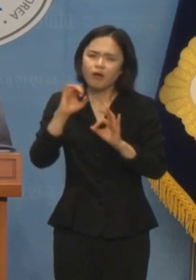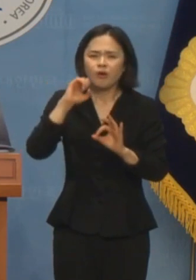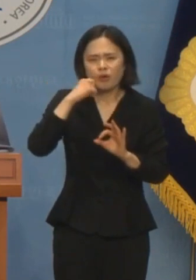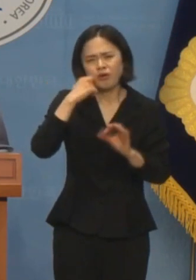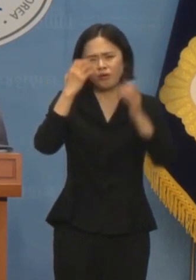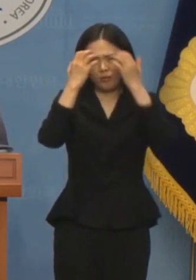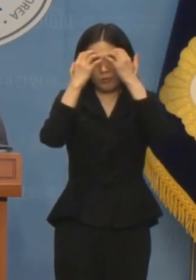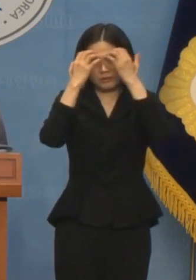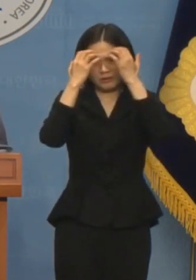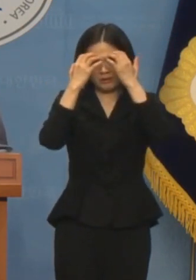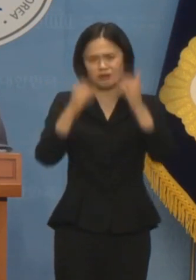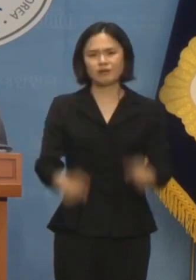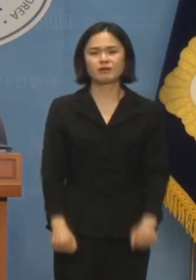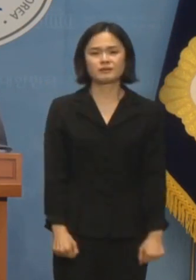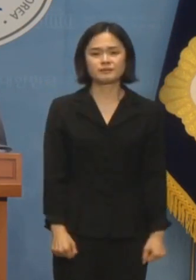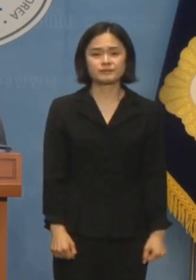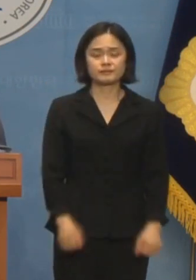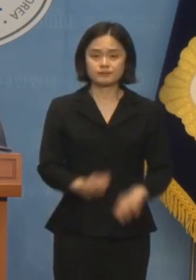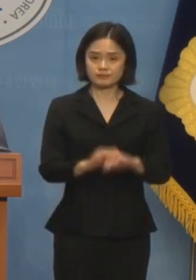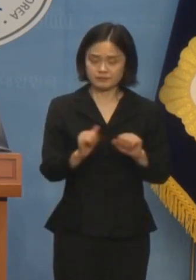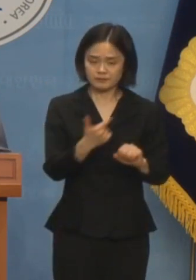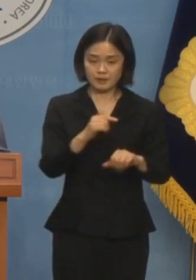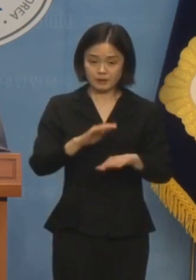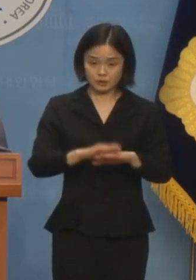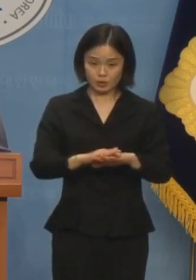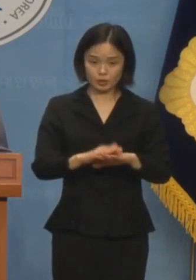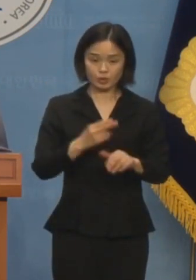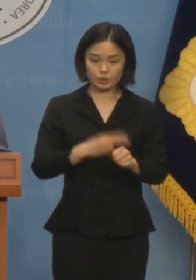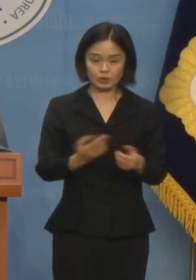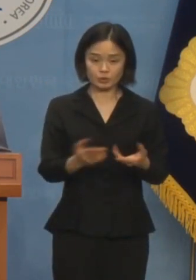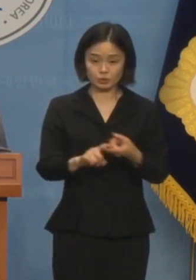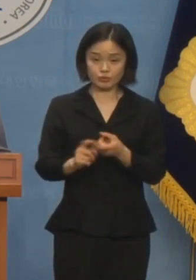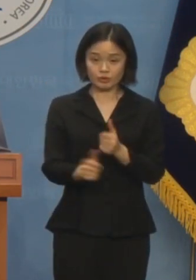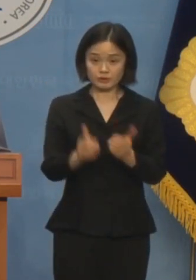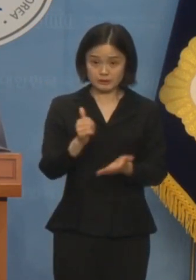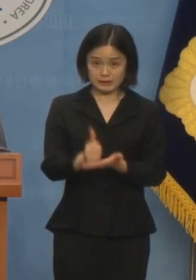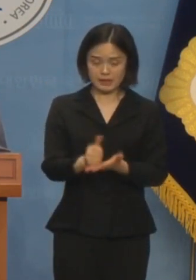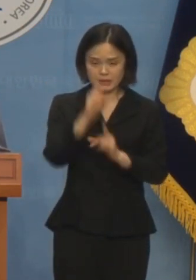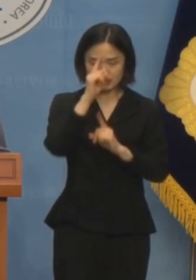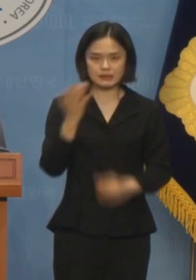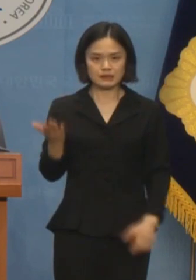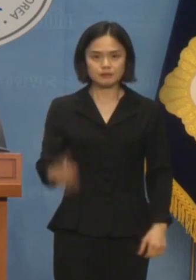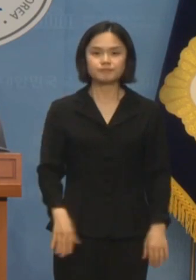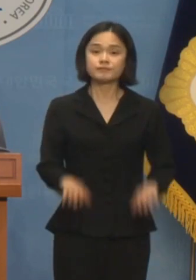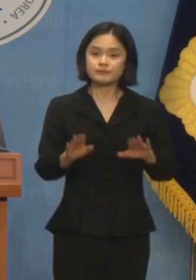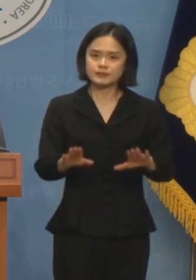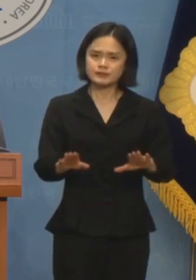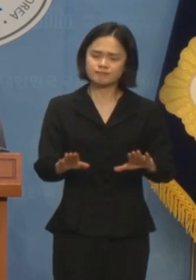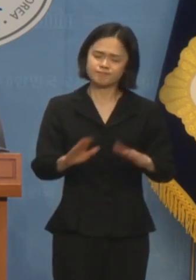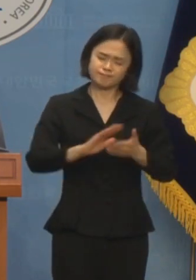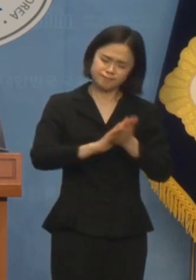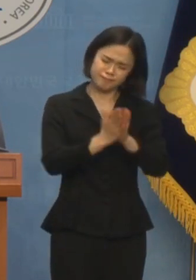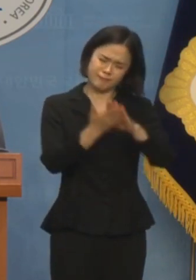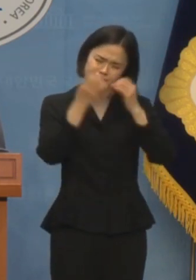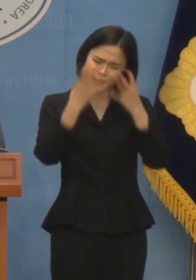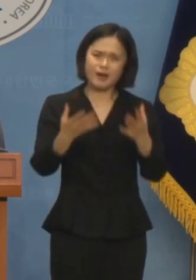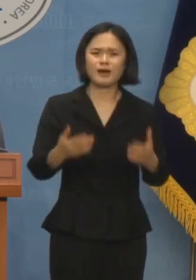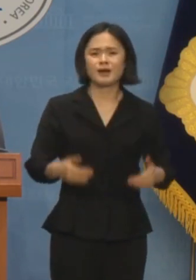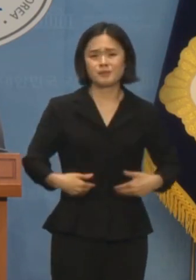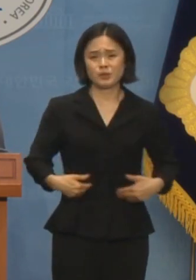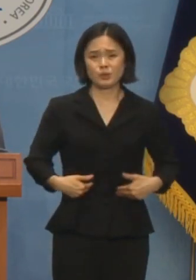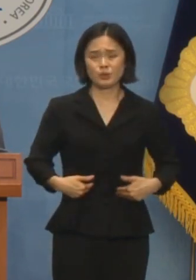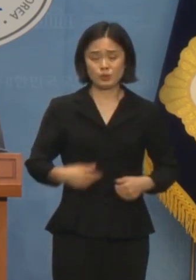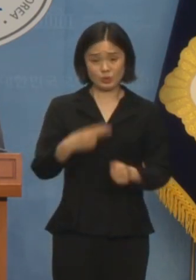안녕하십니까. 대전교사노조 위원장 이윤경입니다. 이제는 달라져야 합니다. 교사로서 소명을